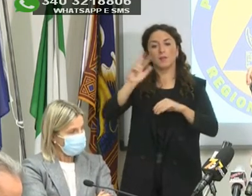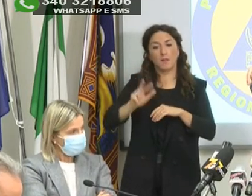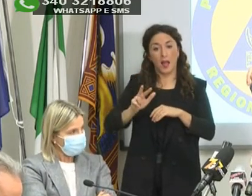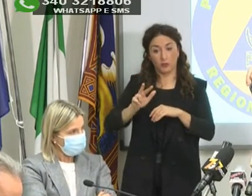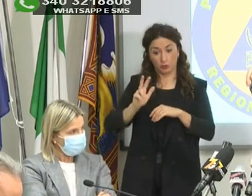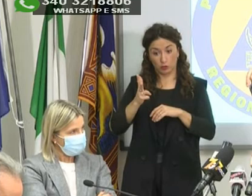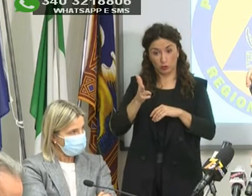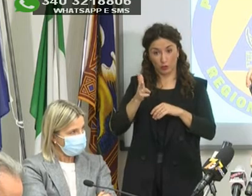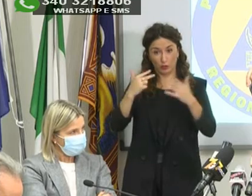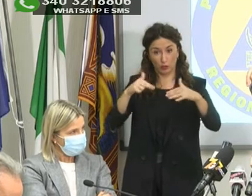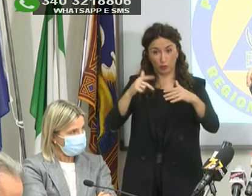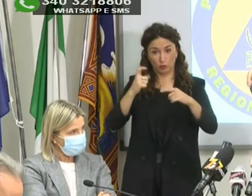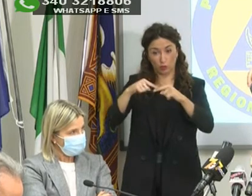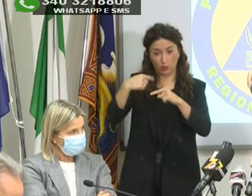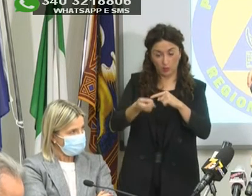dopo 18 giorni,